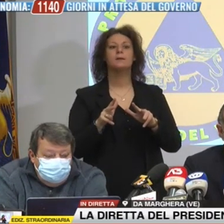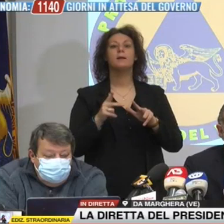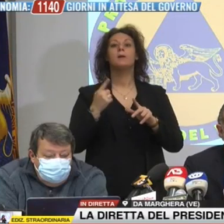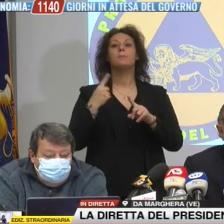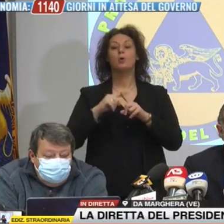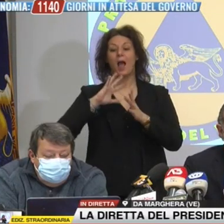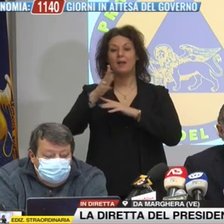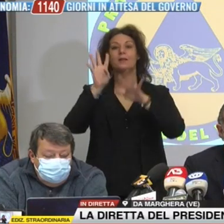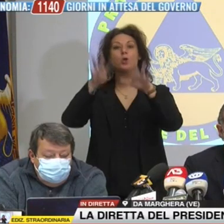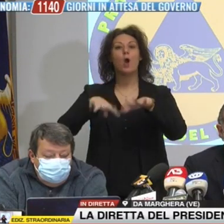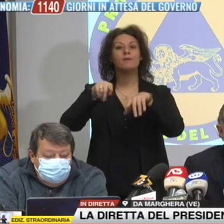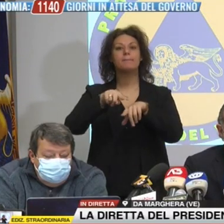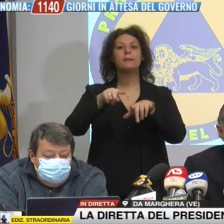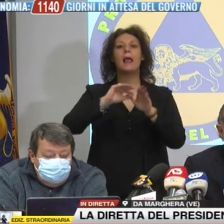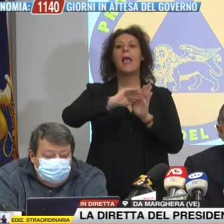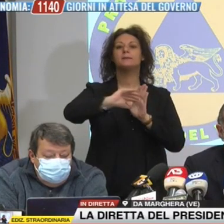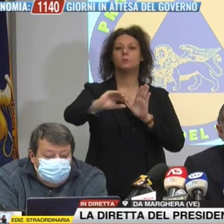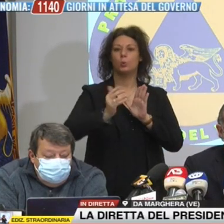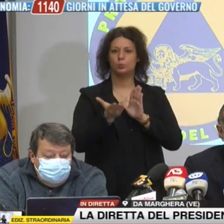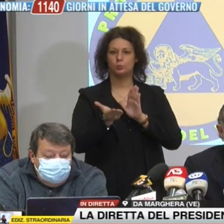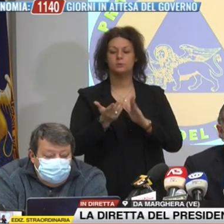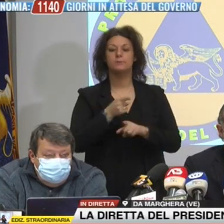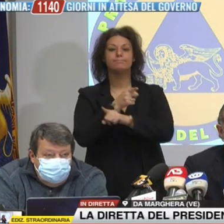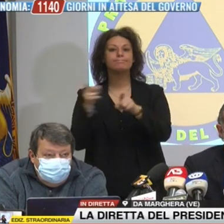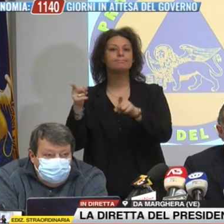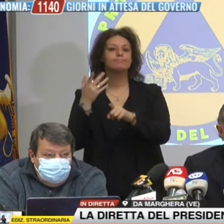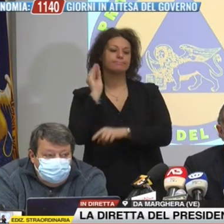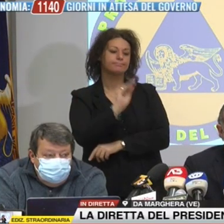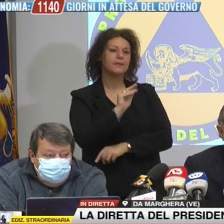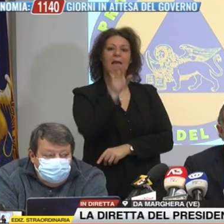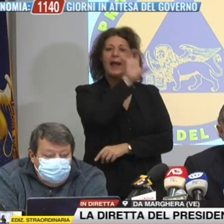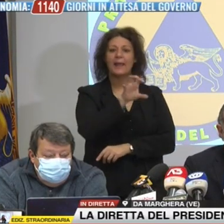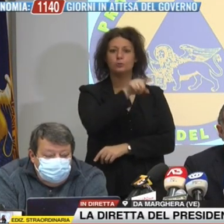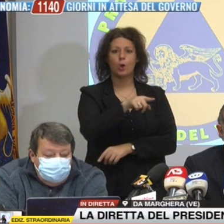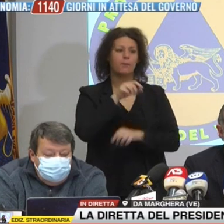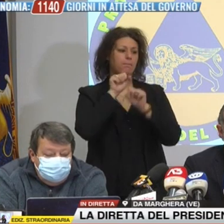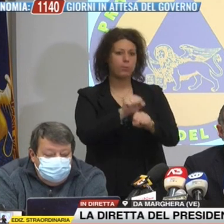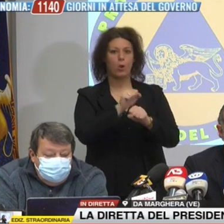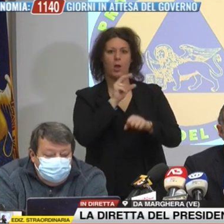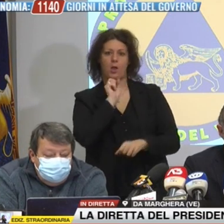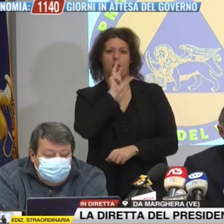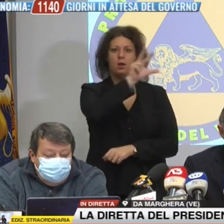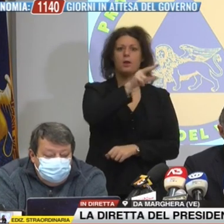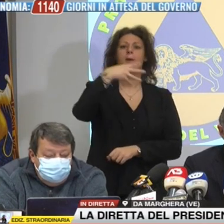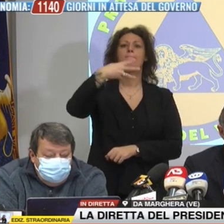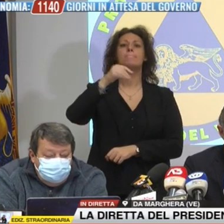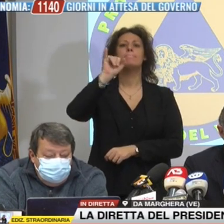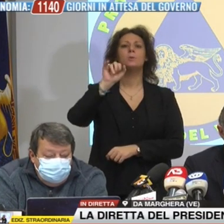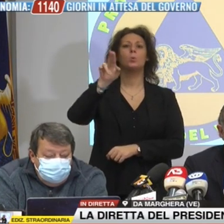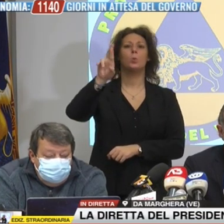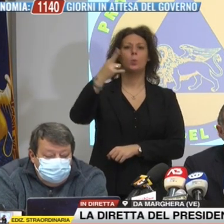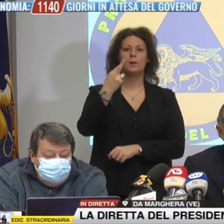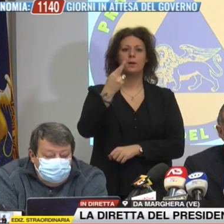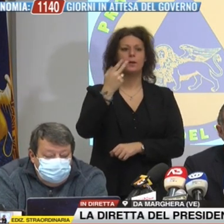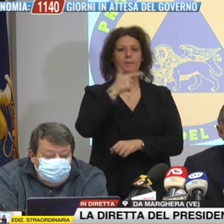invece esclusi. Chiedono alla Regione di farsi portavoce presso il MUR, appunto, per i due filoni, insomma, cioè